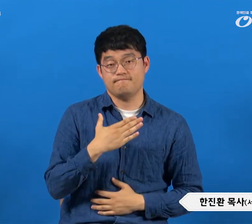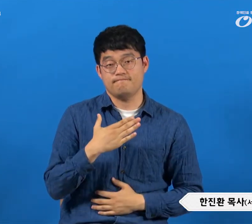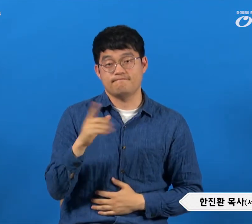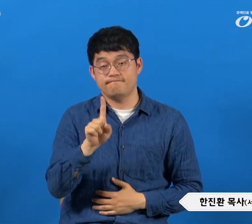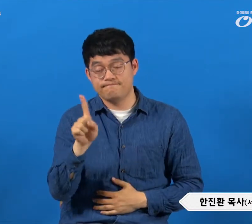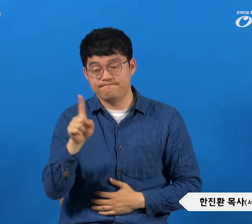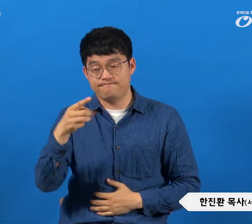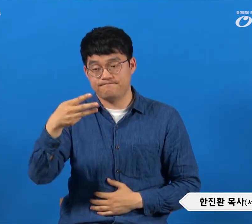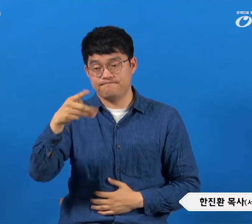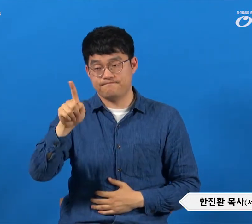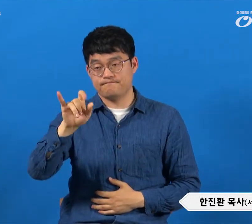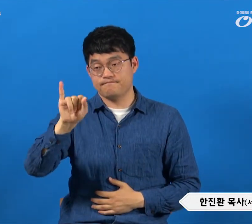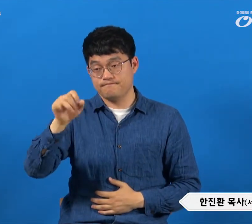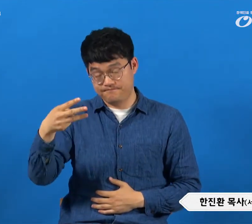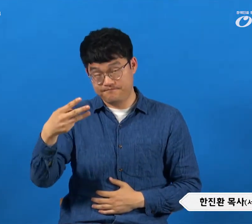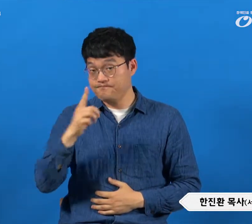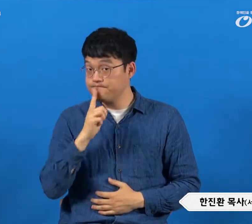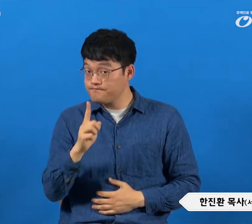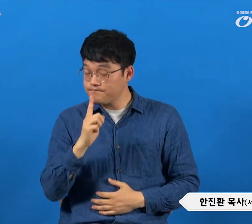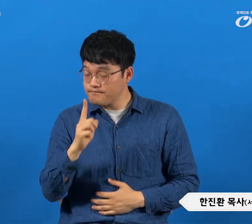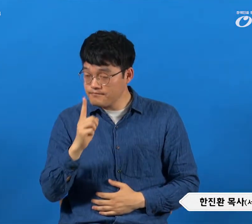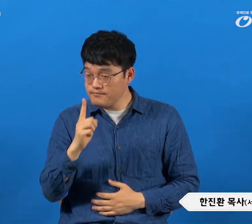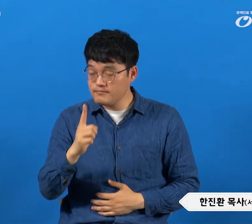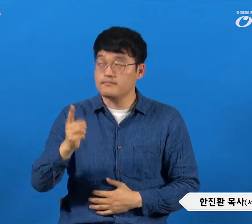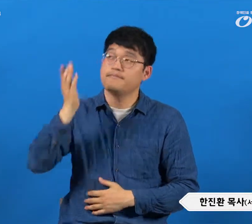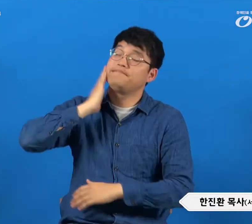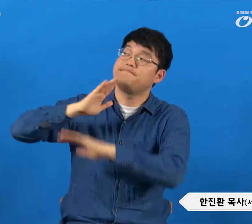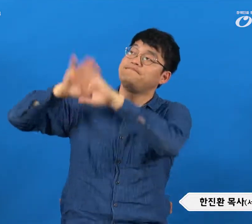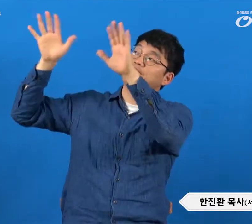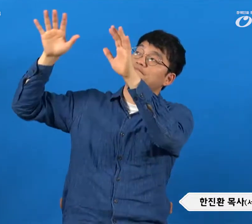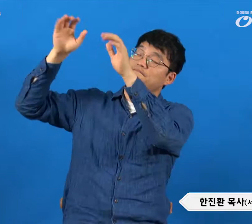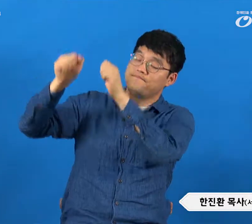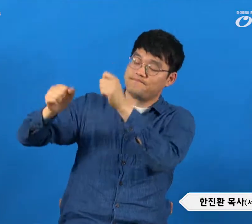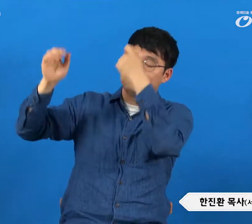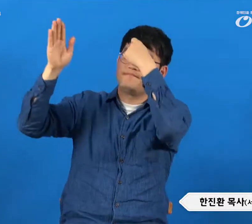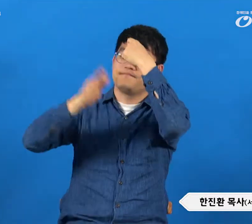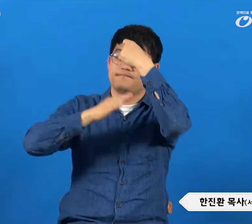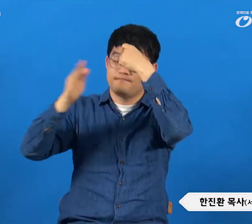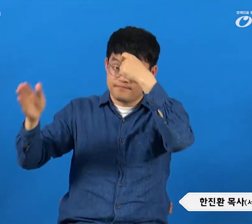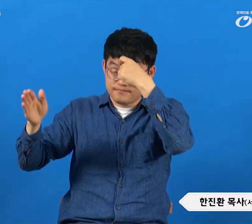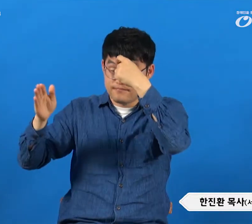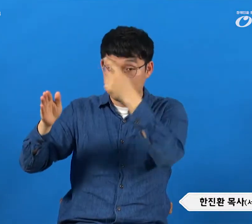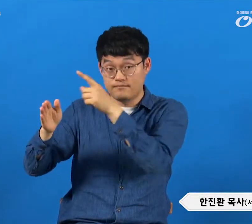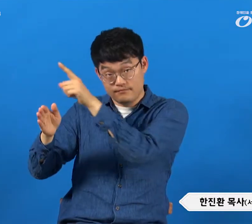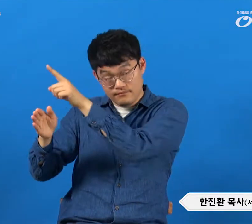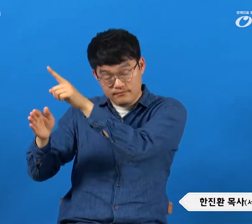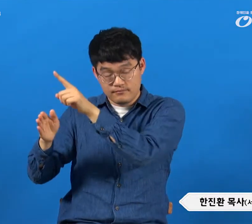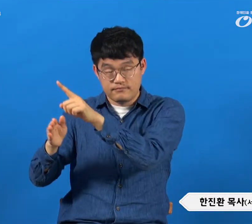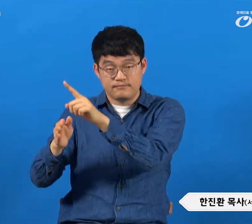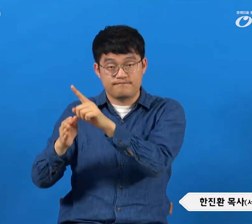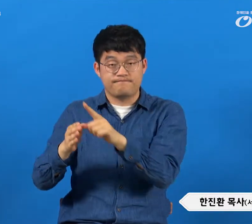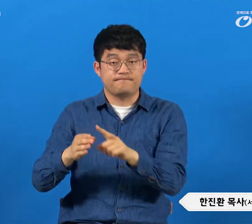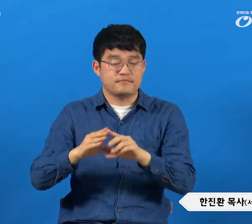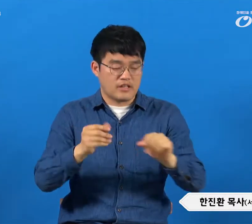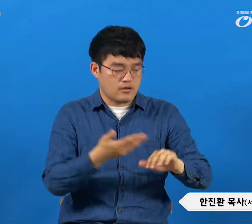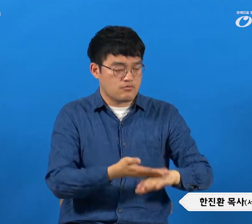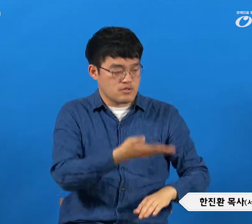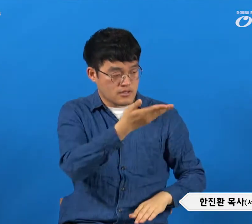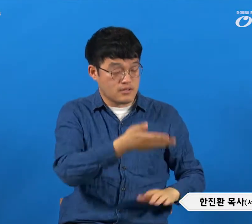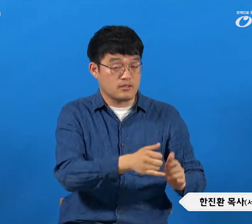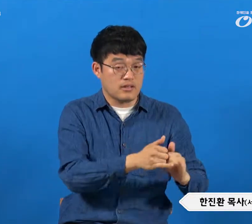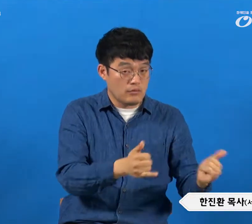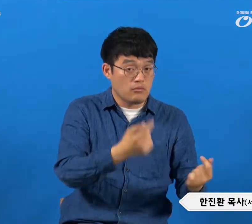라일 감독은 이렇게 말했습니다. 비록 하늘에 있는 성도라 할지라도 지상에 있는 신자보다 더